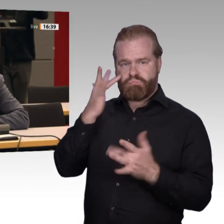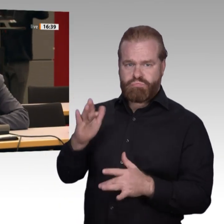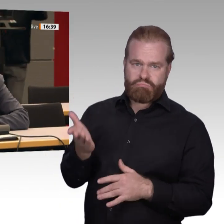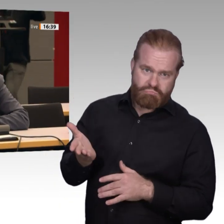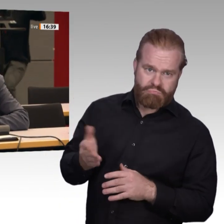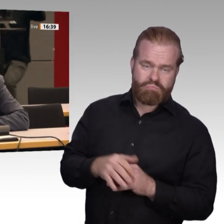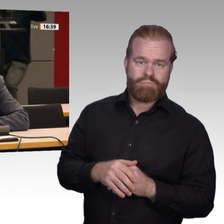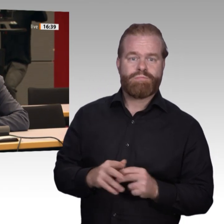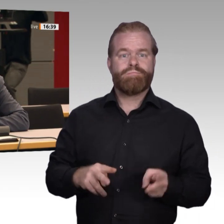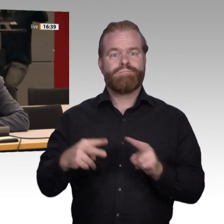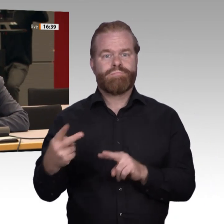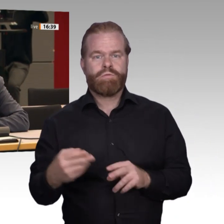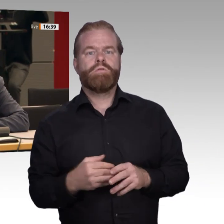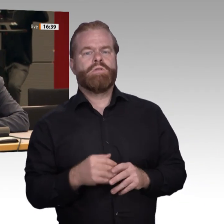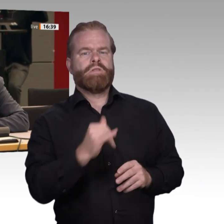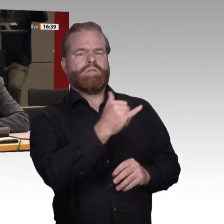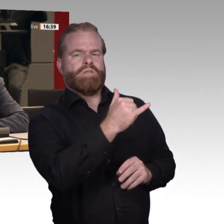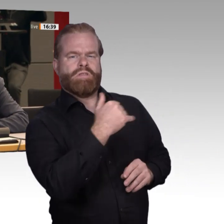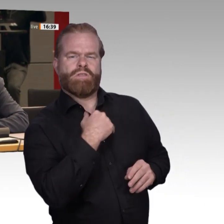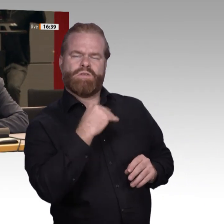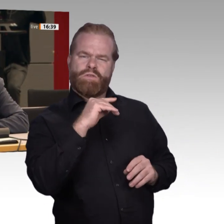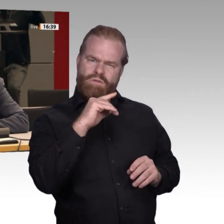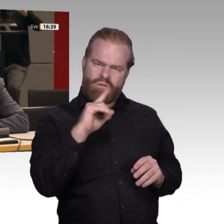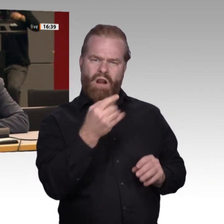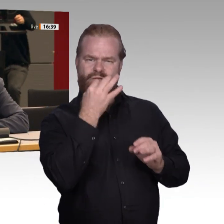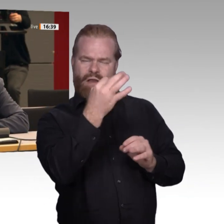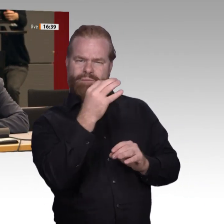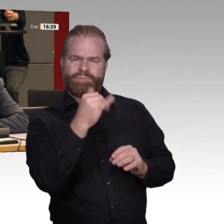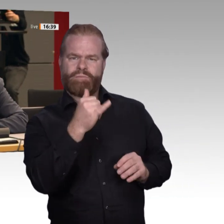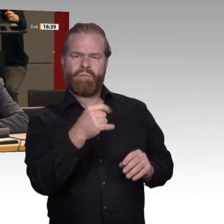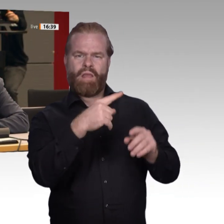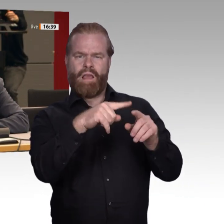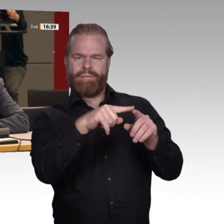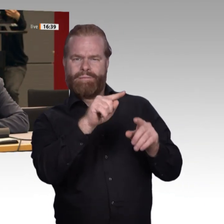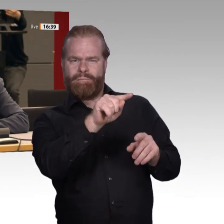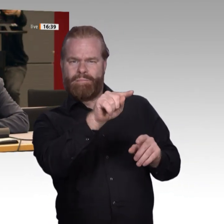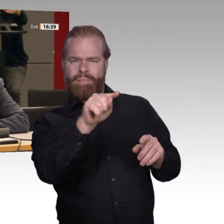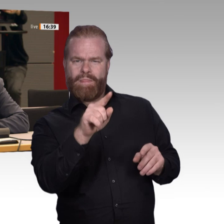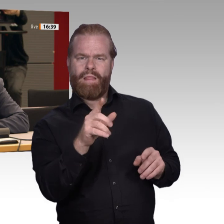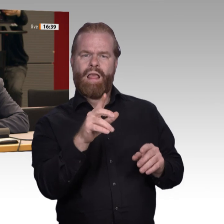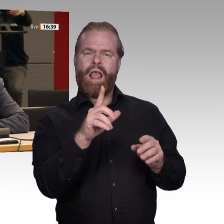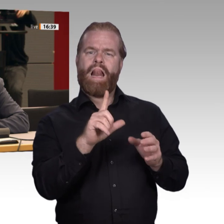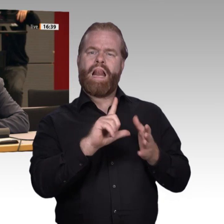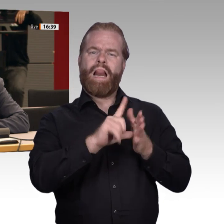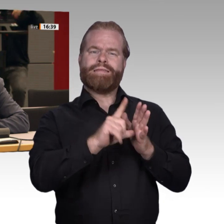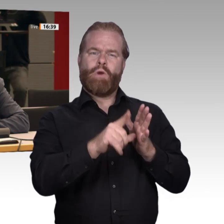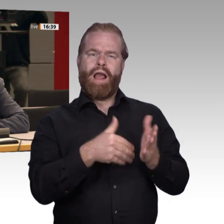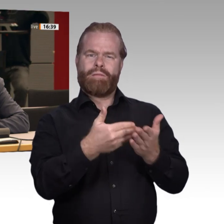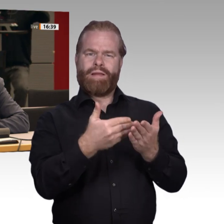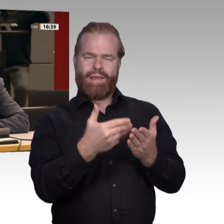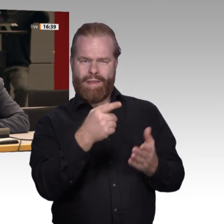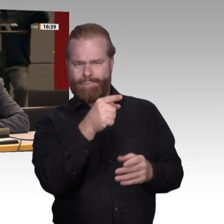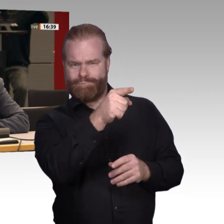Leistungsanbieter ansprechen und zwar an die Bundesarbeitsgemeinschaft der freien Wohlfahrtspflege meine Frage richten. Es ist ja vorgesehen im